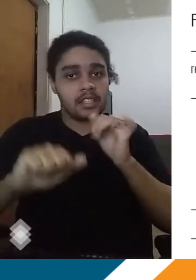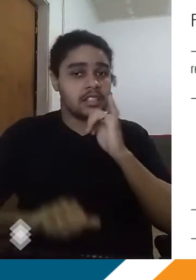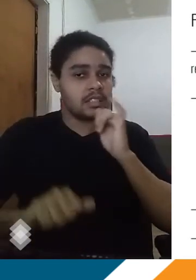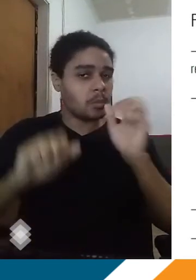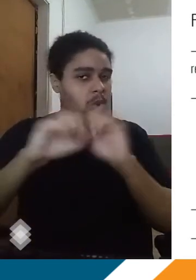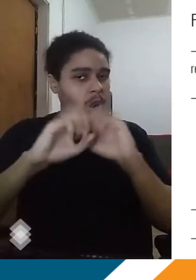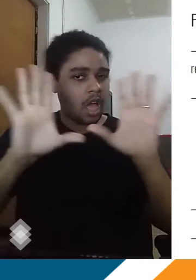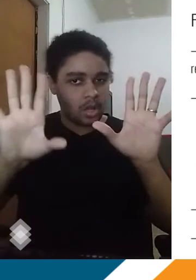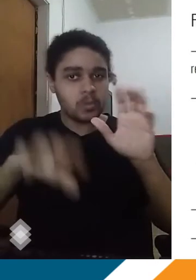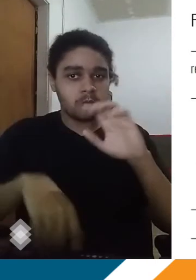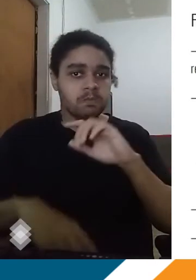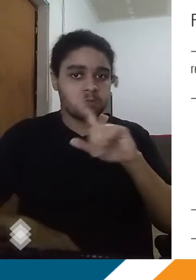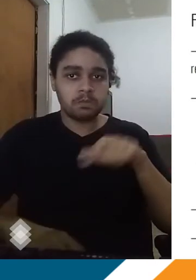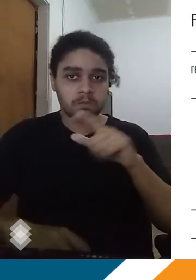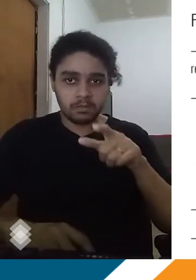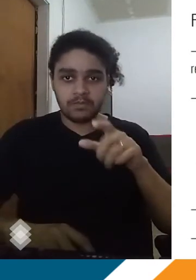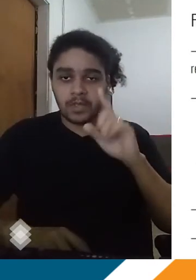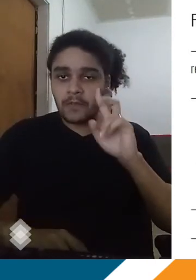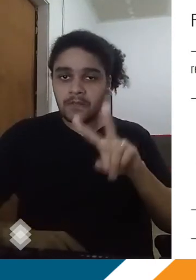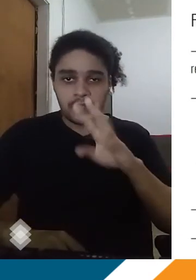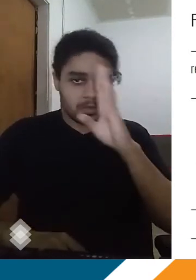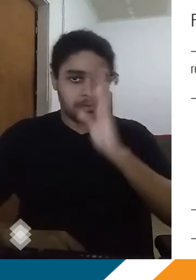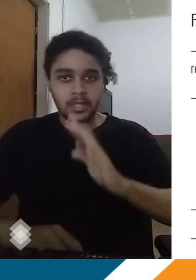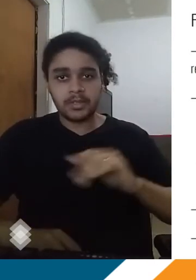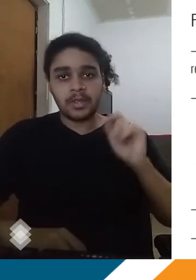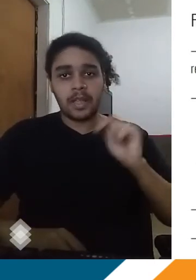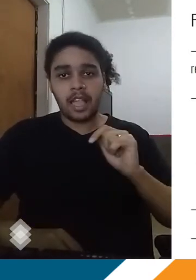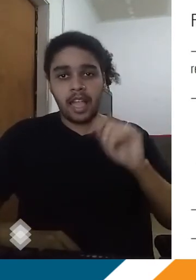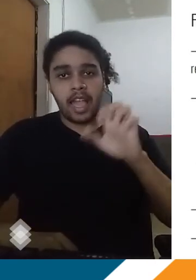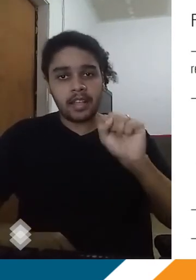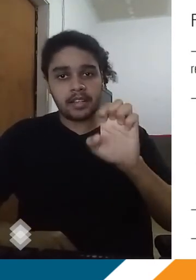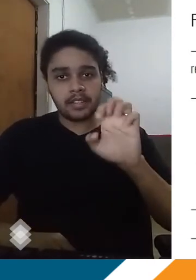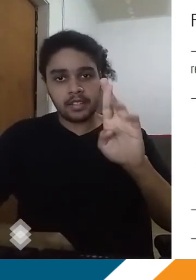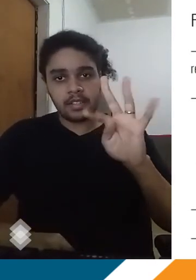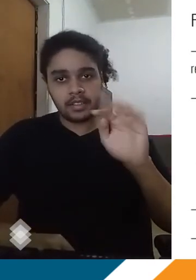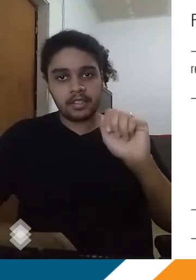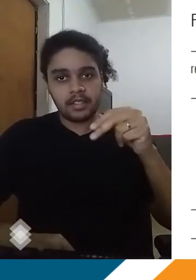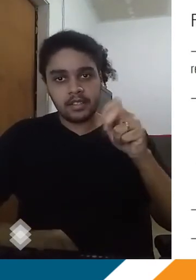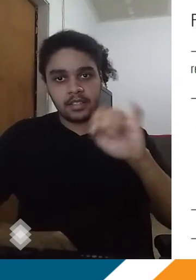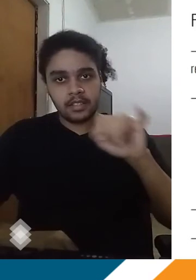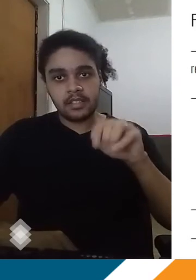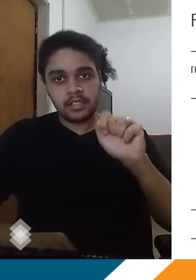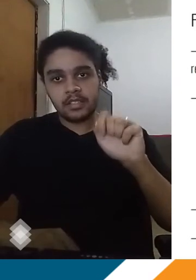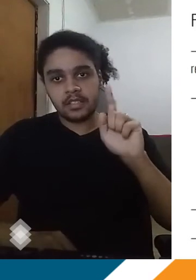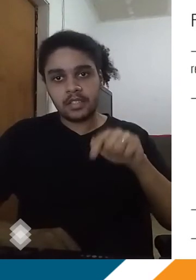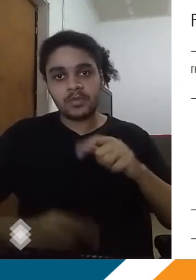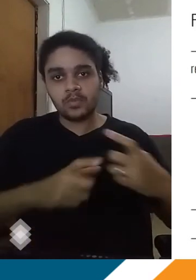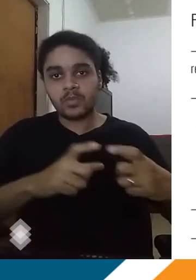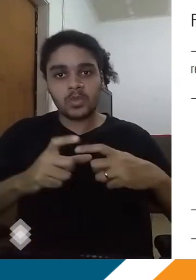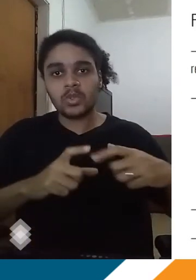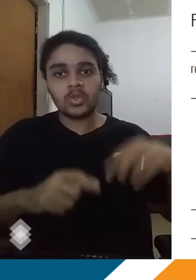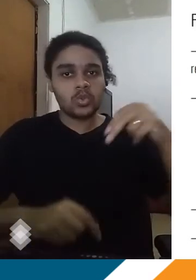crateras. E a gente tem um exemplo muito claro das depressões de depressão no Brasil, que é a depressão sertaneja, né?